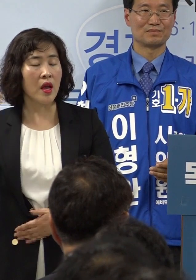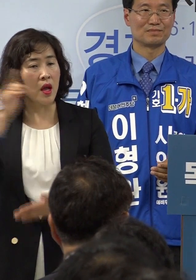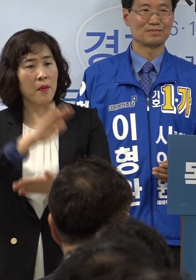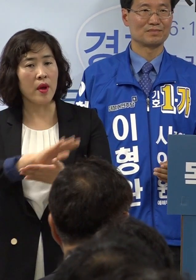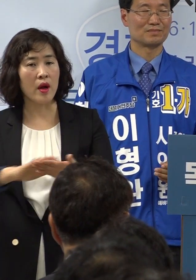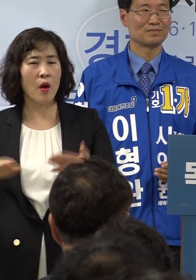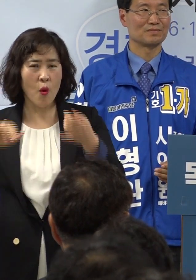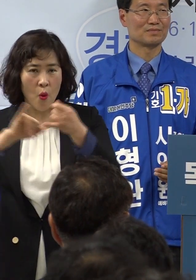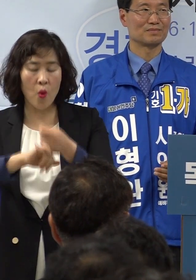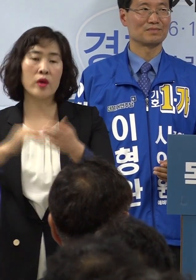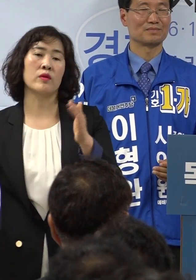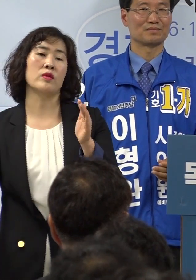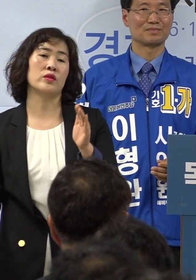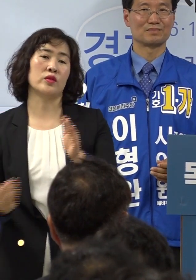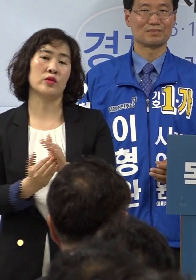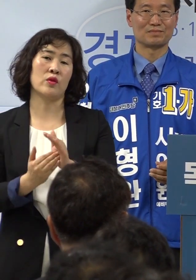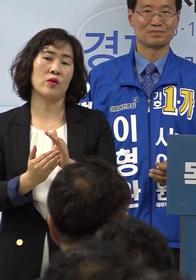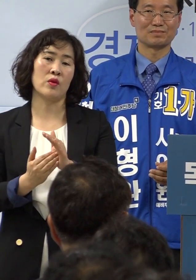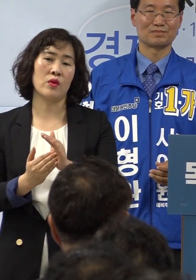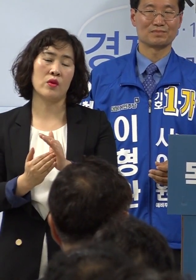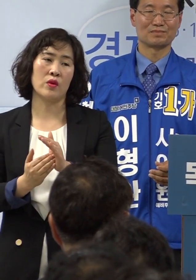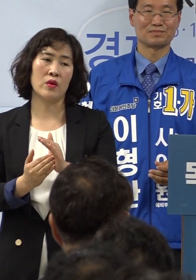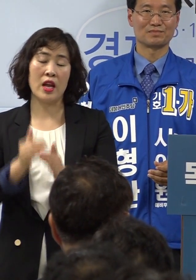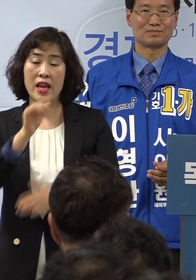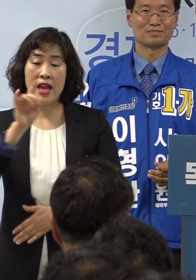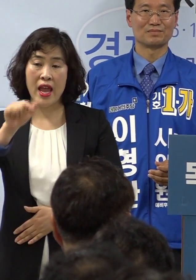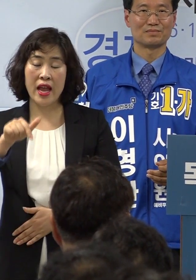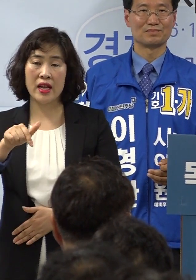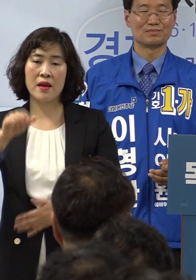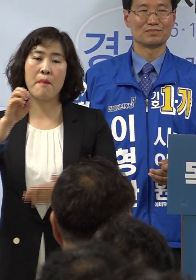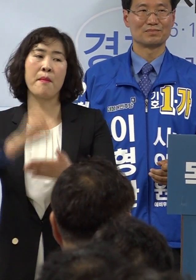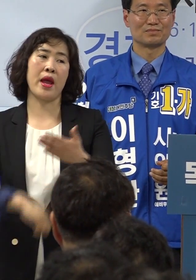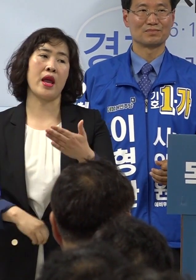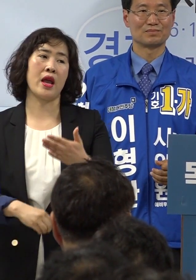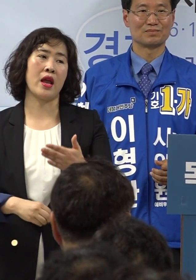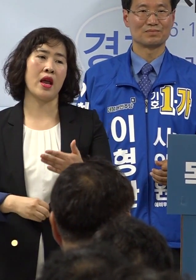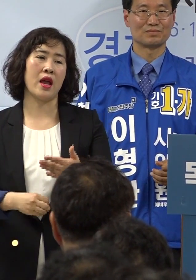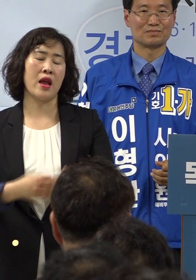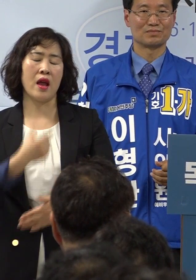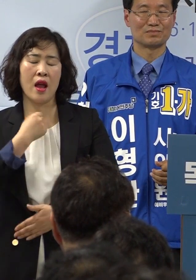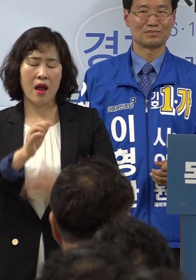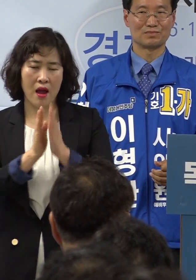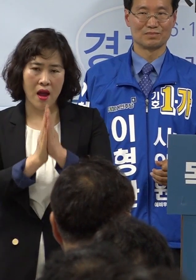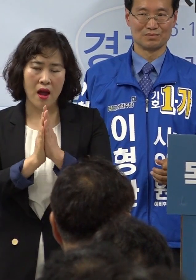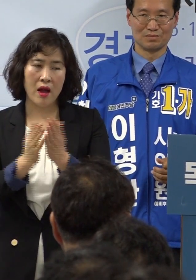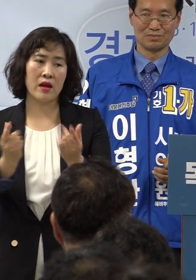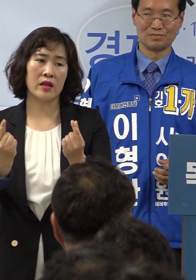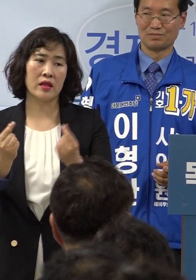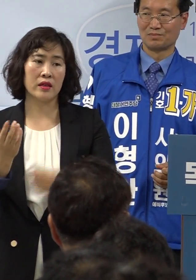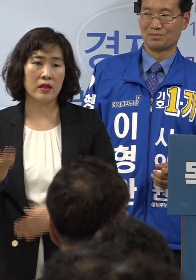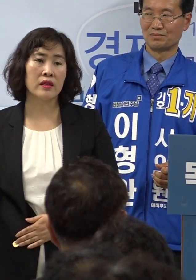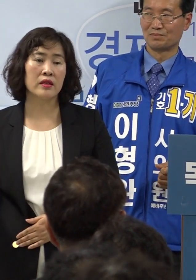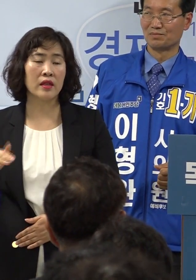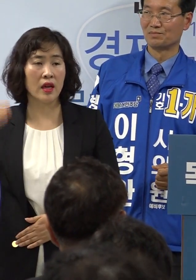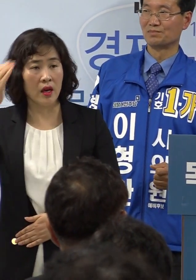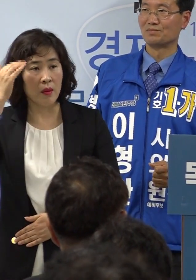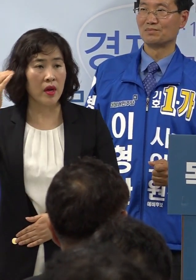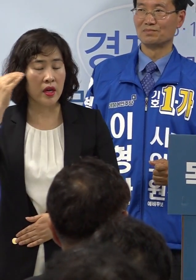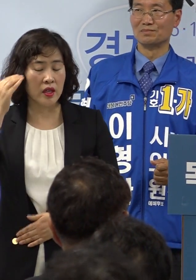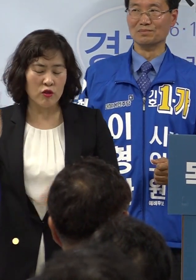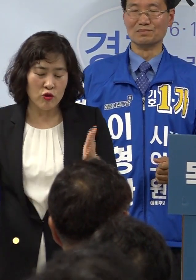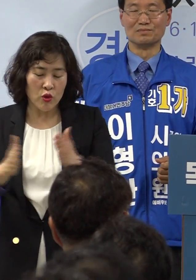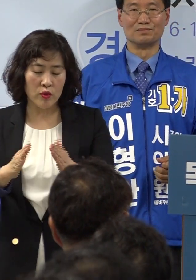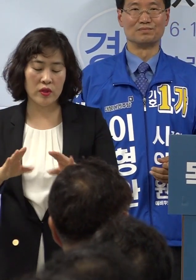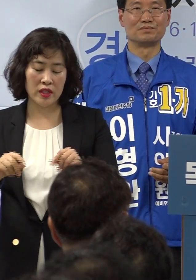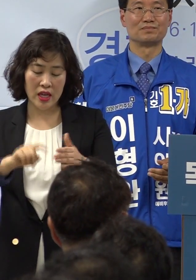체제가 만들어지고 핵이 제거되길 간절히 바라고 있습니다. 그런데 대한민국이 좁은 땅덩어리